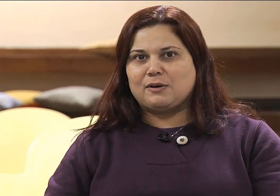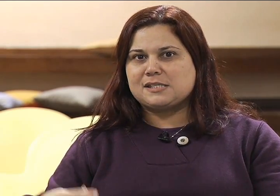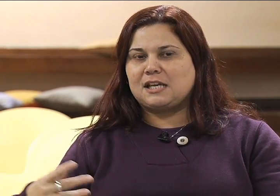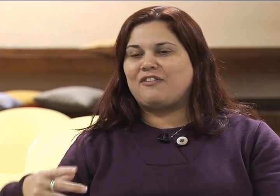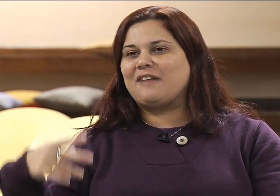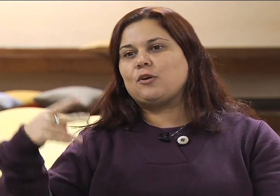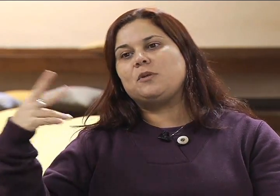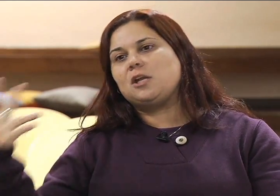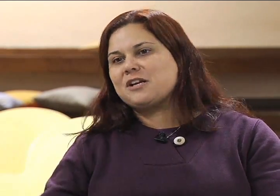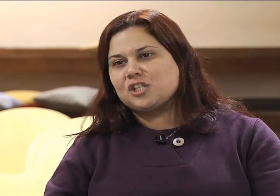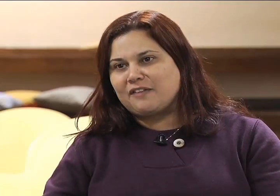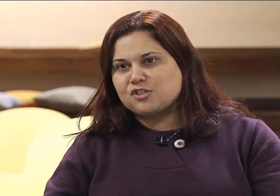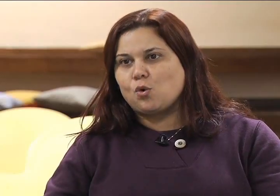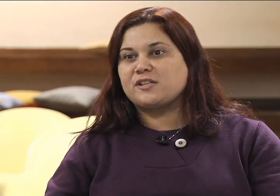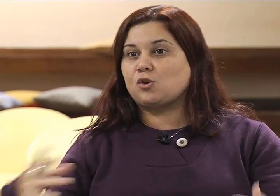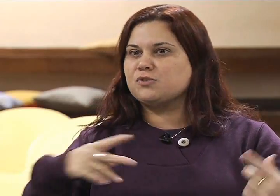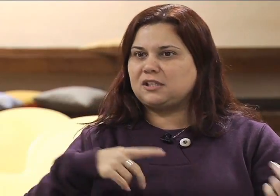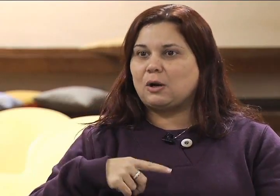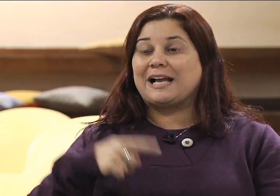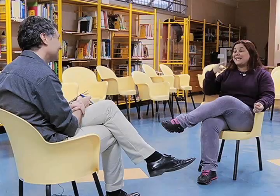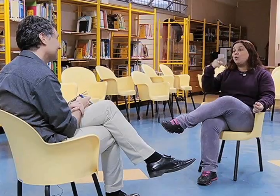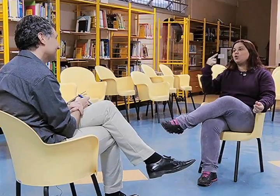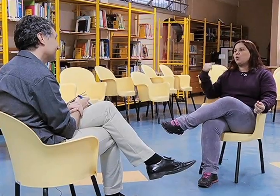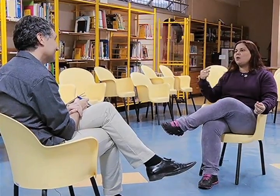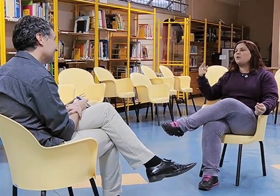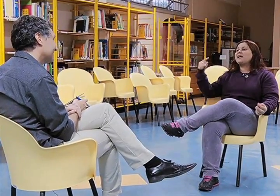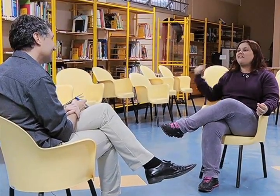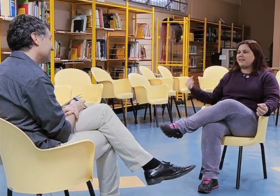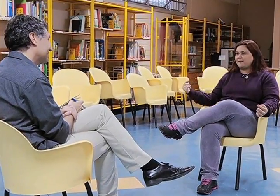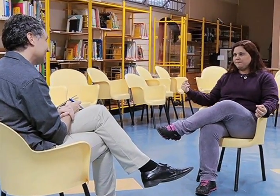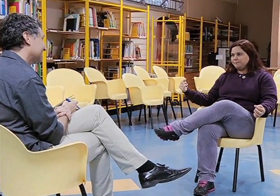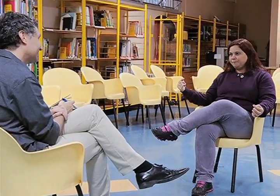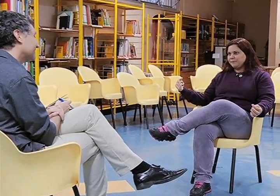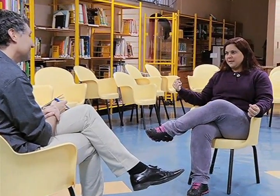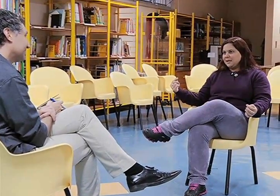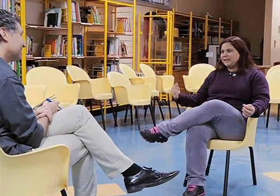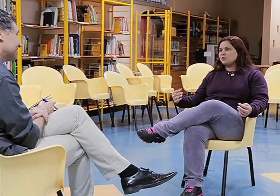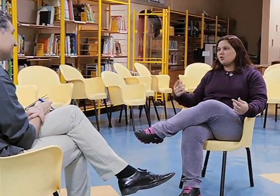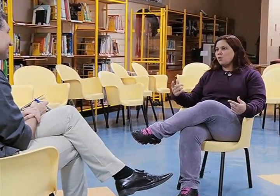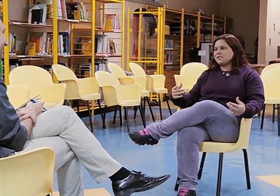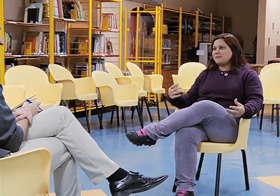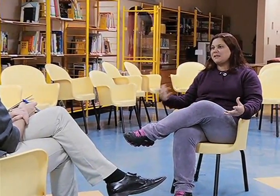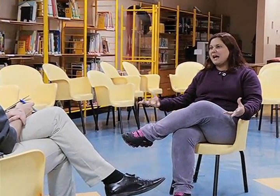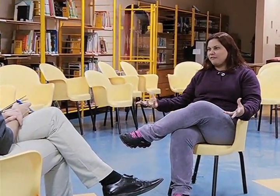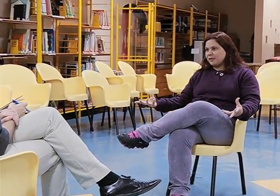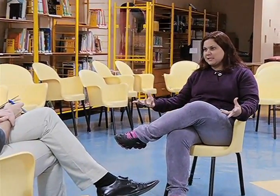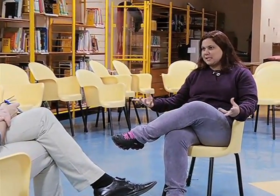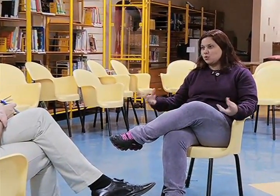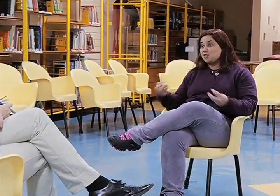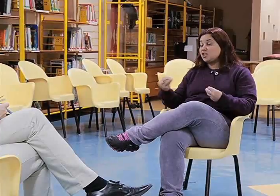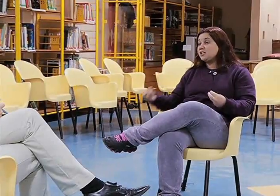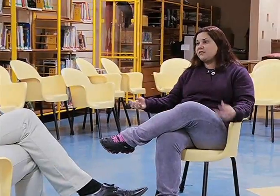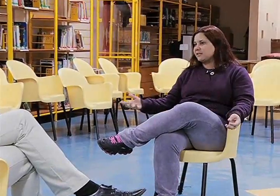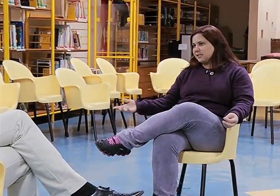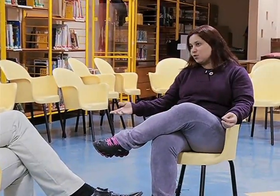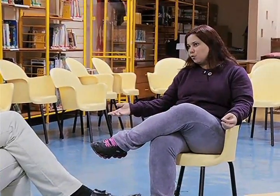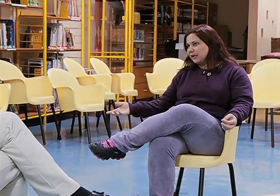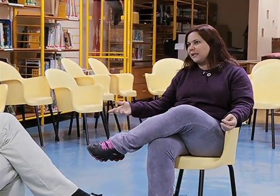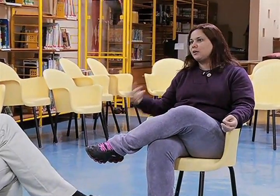assim, e falava que o menino imaginava as coisas como se aquele outro olho, o que ele vê? Então são coisas, metáforas, né, subjetivas, que isso não dá. Então é isso